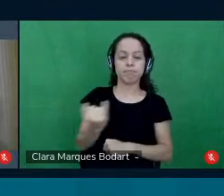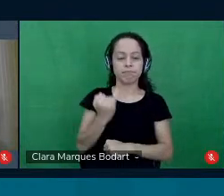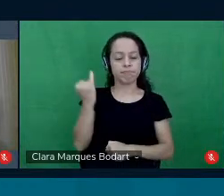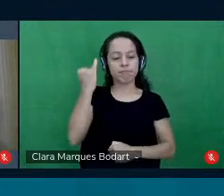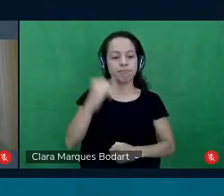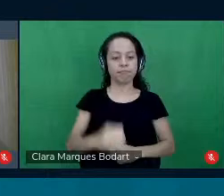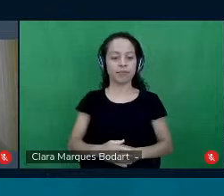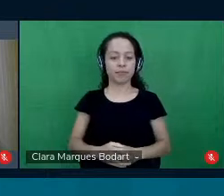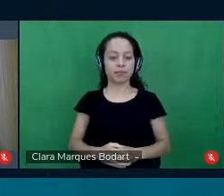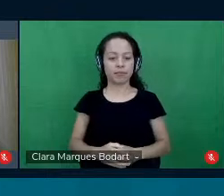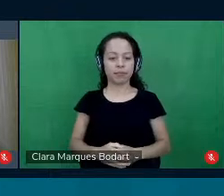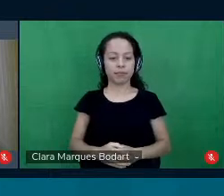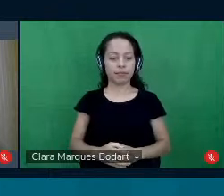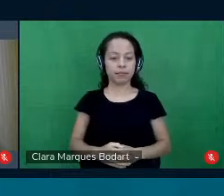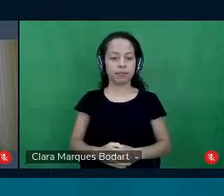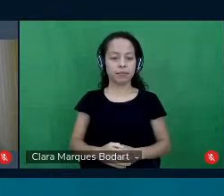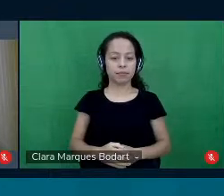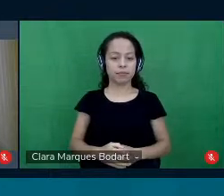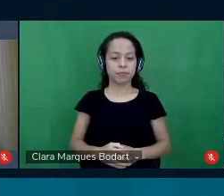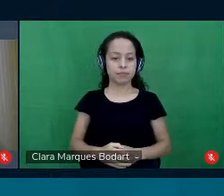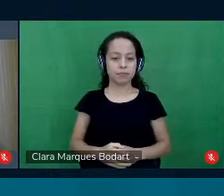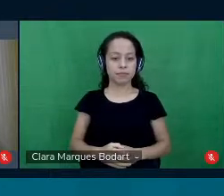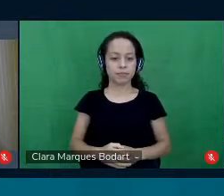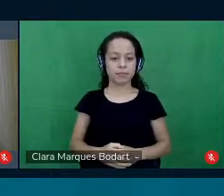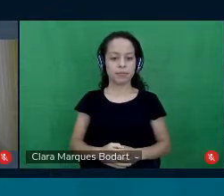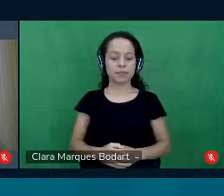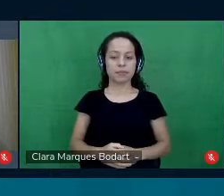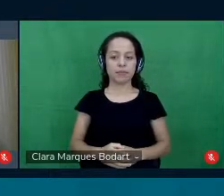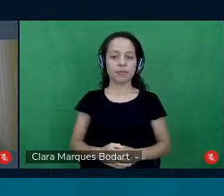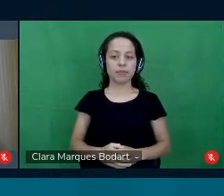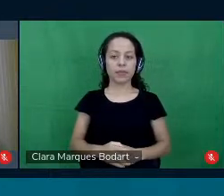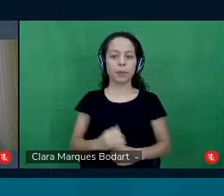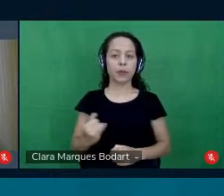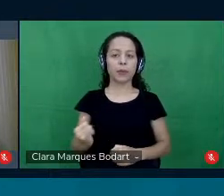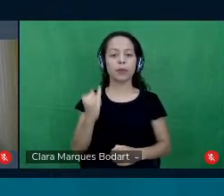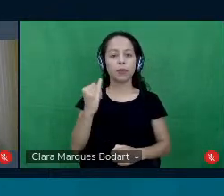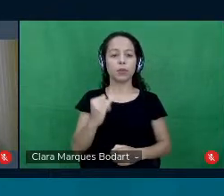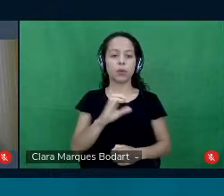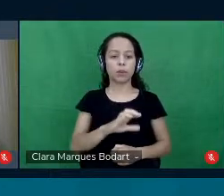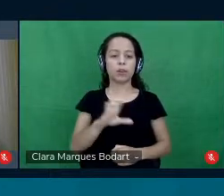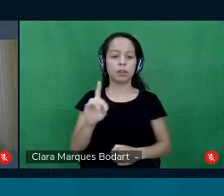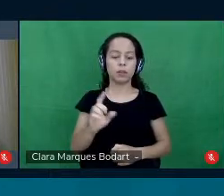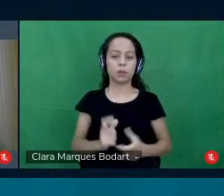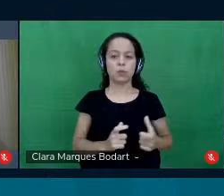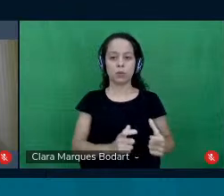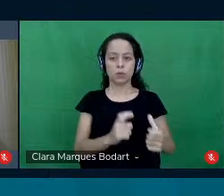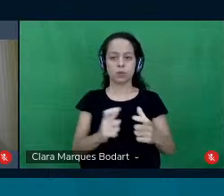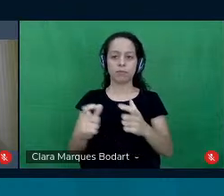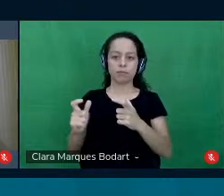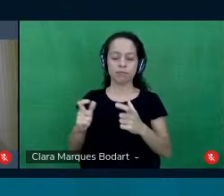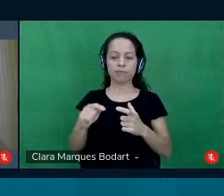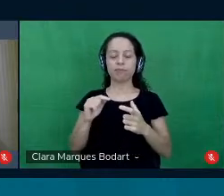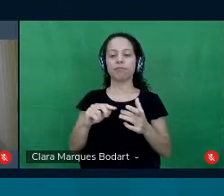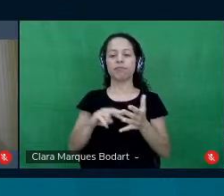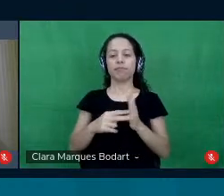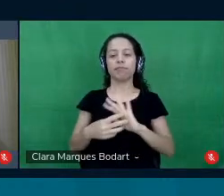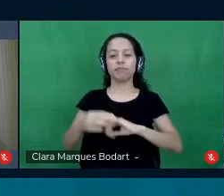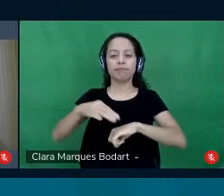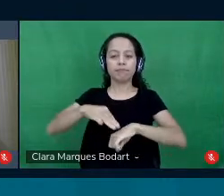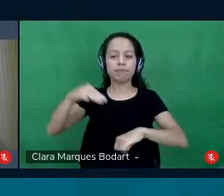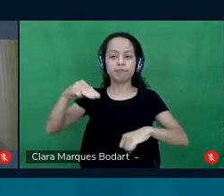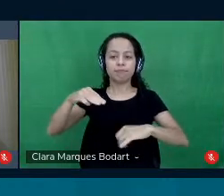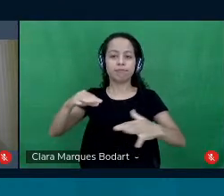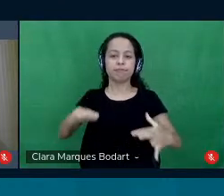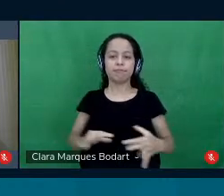o que é desenvolvido em cada coordenação local é o que nos constitui como um programa de mestrado em rede, e é claro